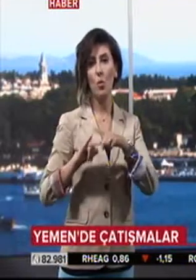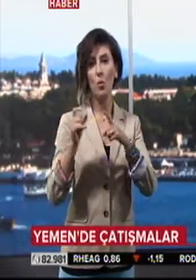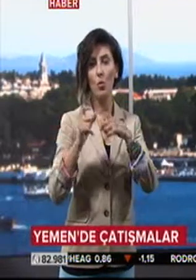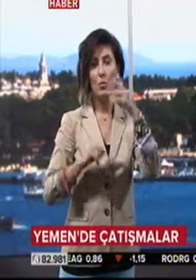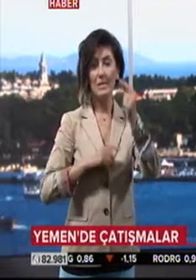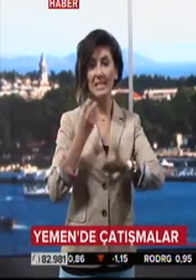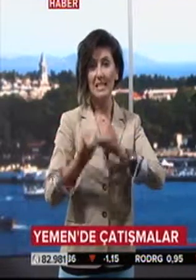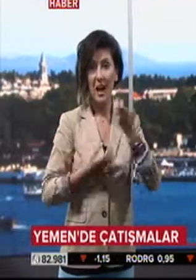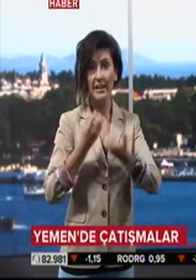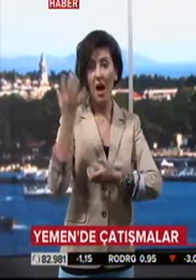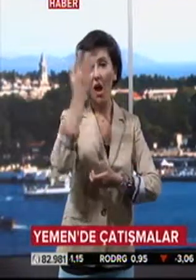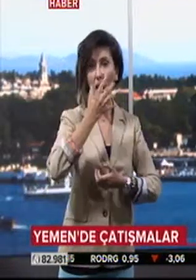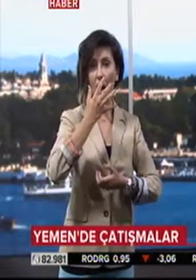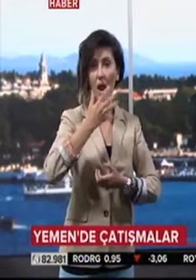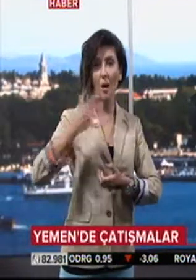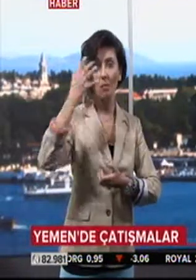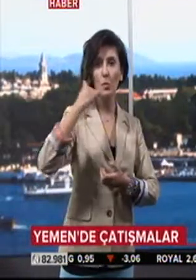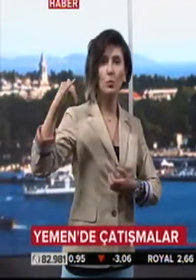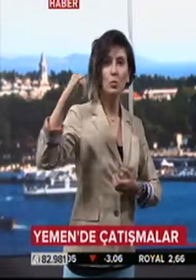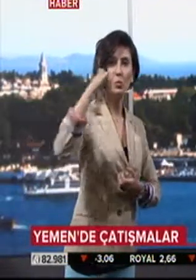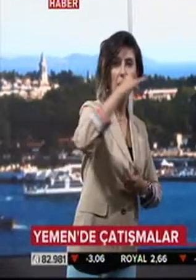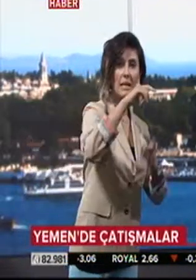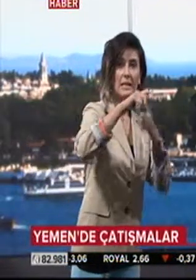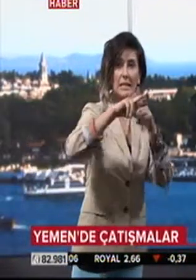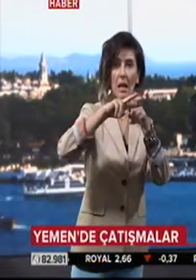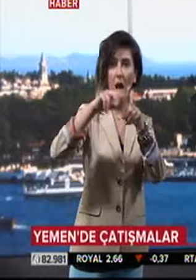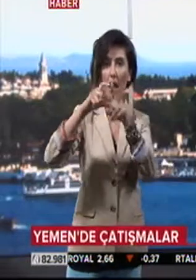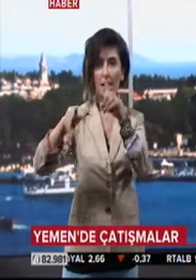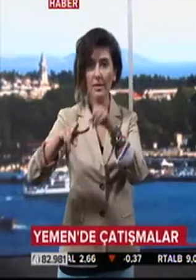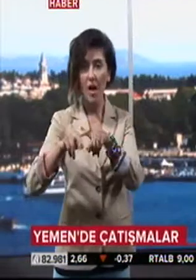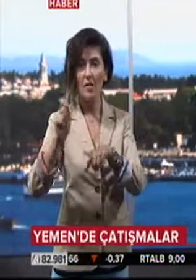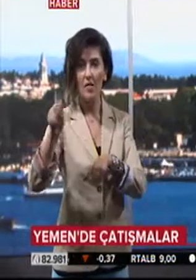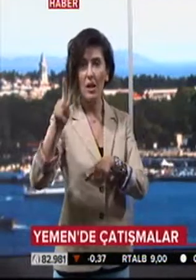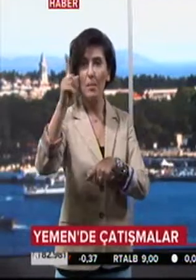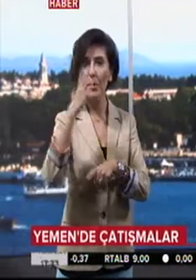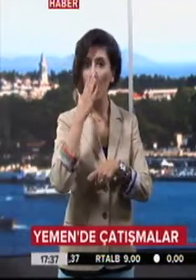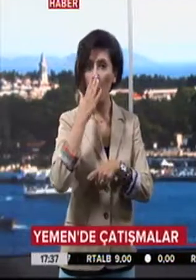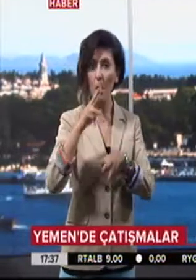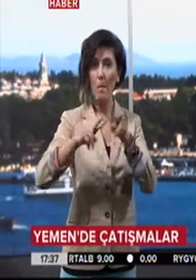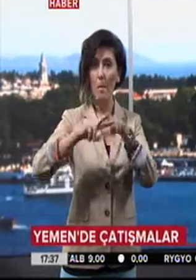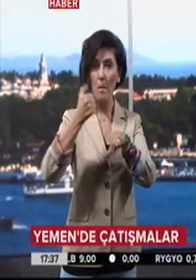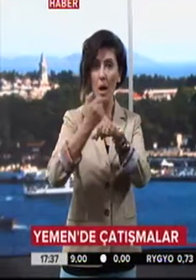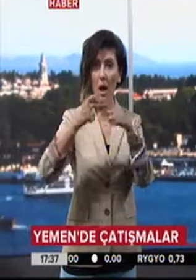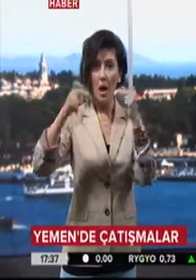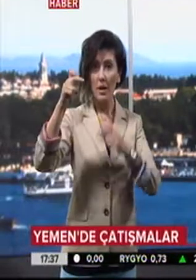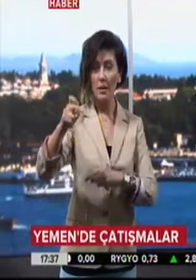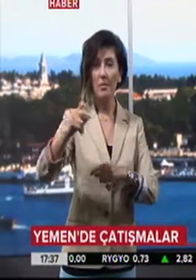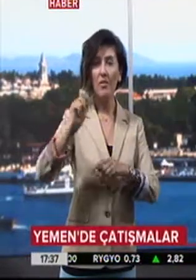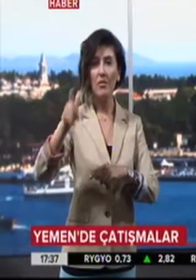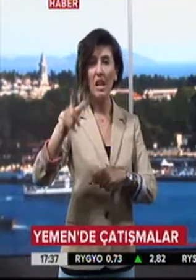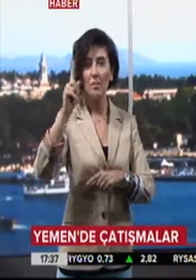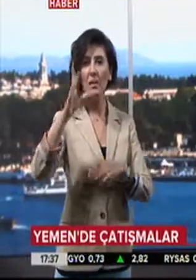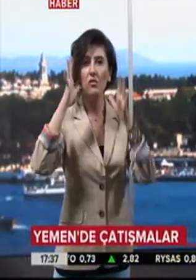Husi kaynaklar Suudi uçaklarının Saada vilayetinde bir okulu, Mağrib vilayetinde bir